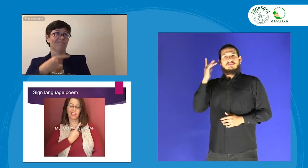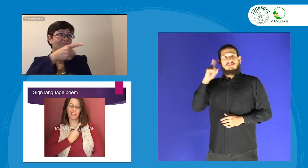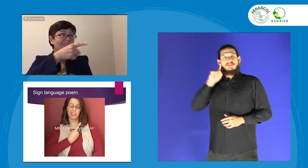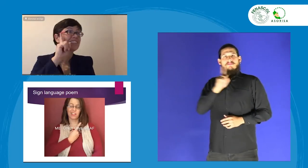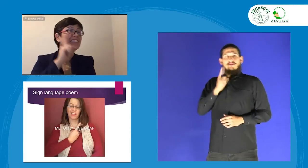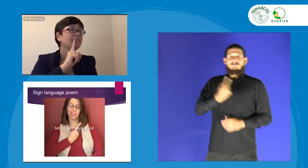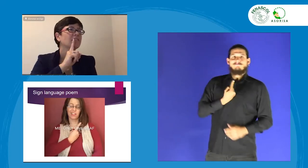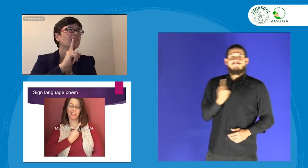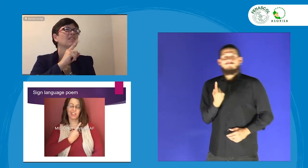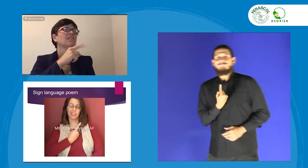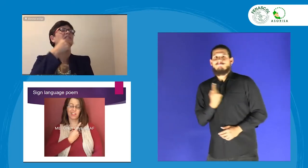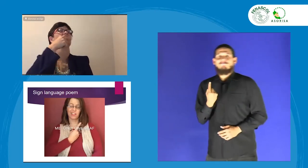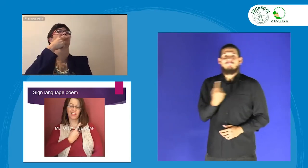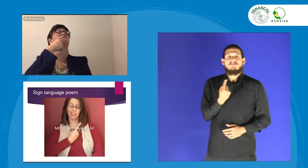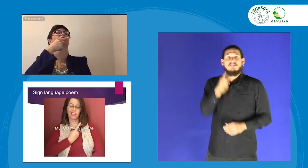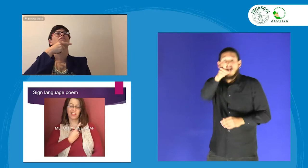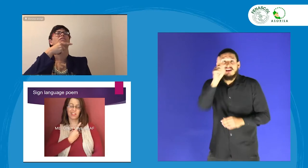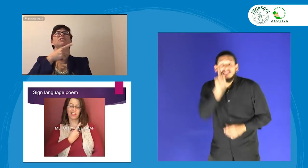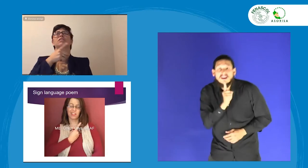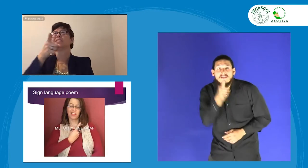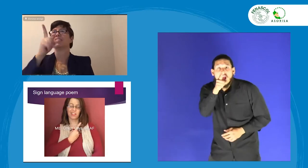Soy la única persona sorda.